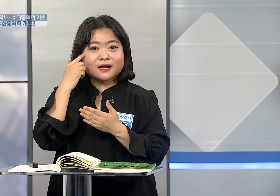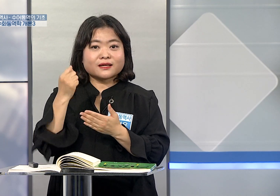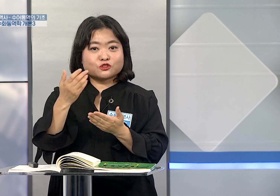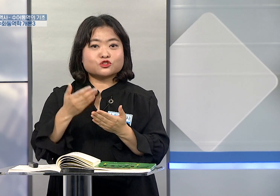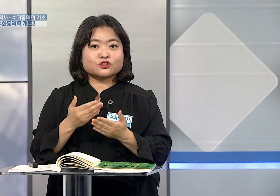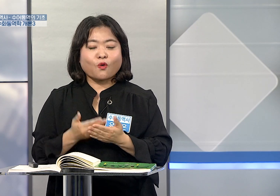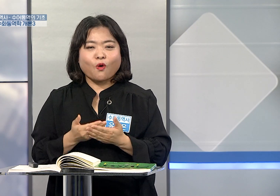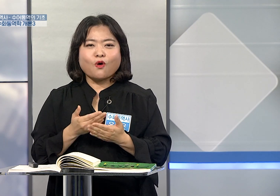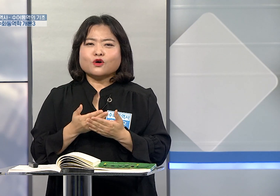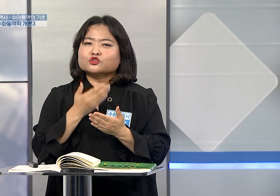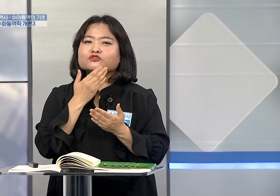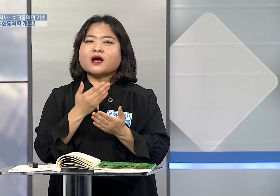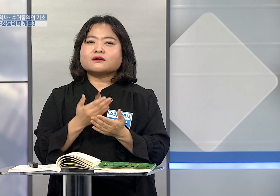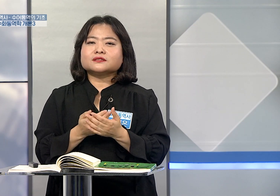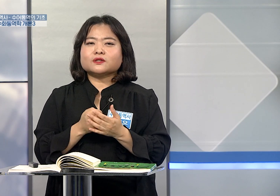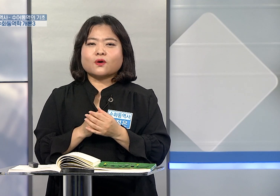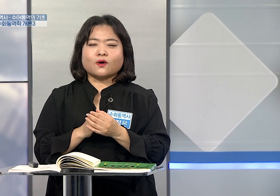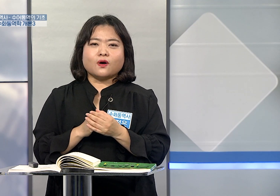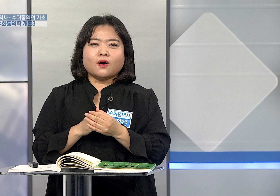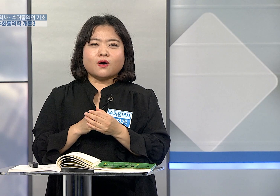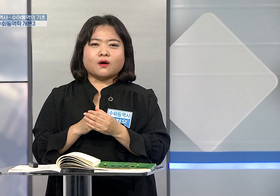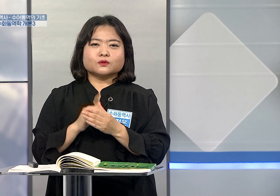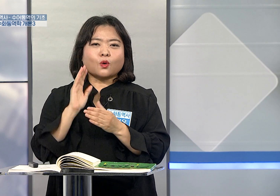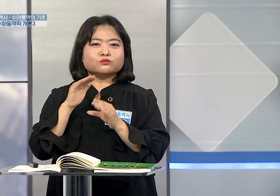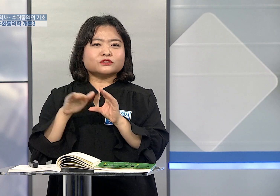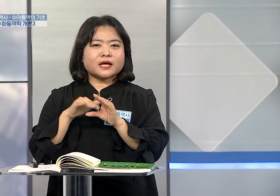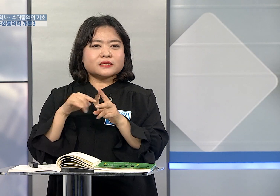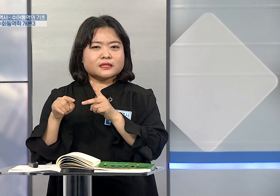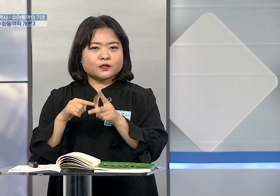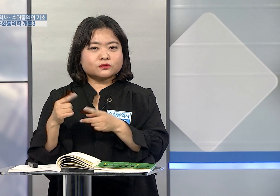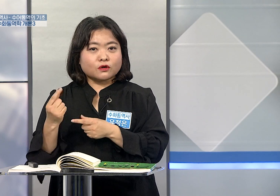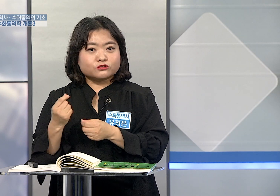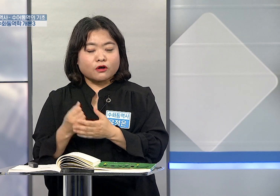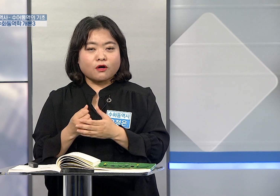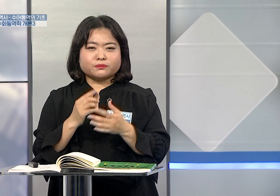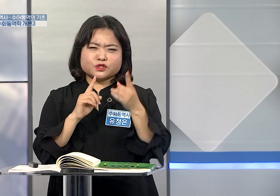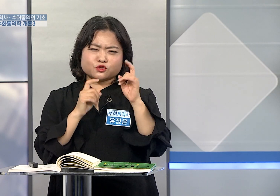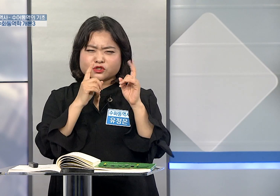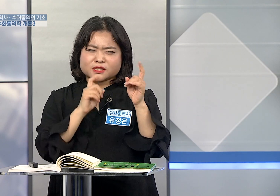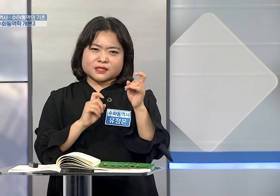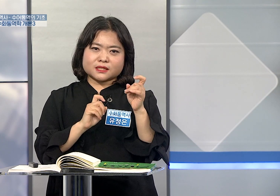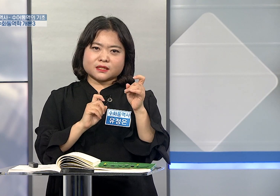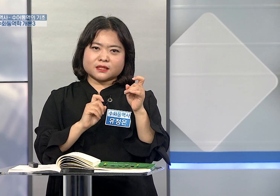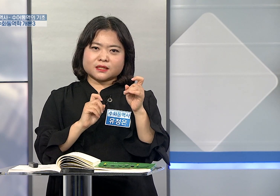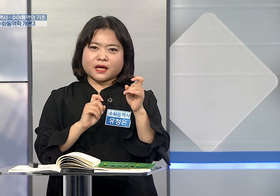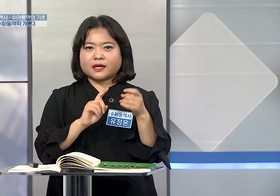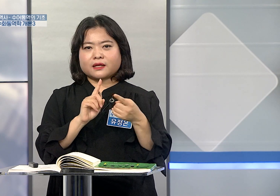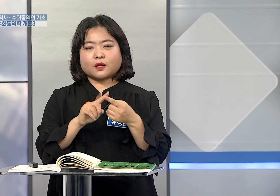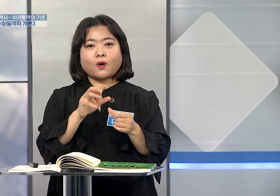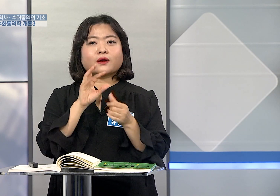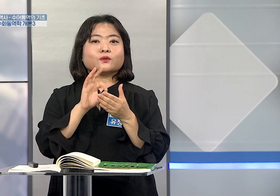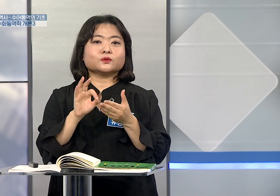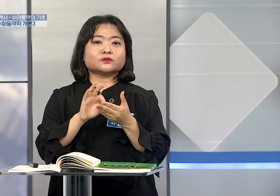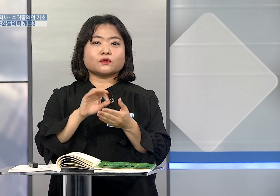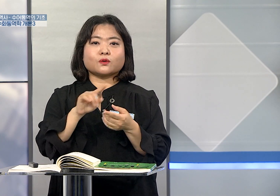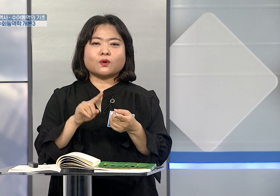생각해 주시고 중요한 거는요. 농문화 이해도 그렇고요. 비수지에 대한 활용도 그렇고